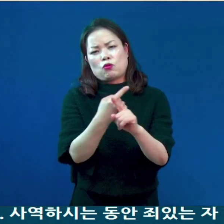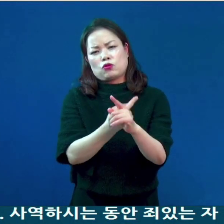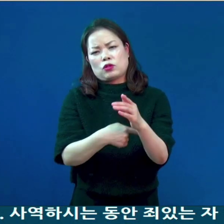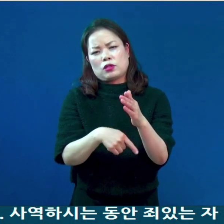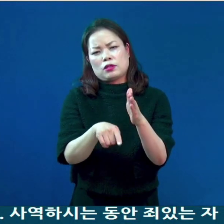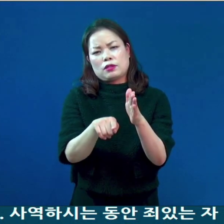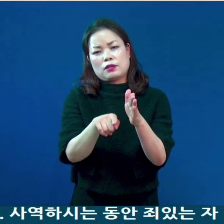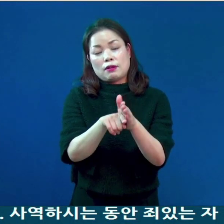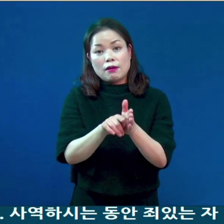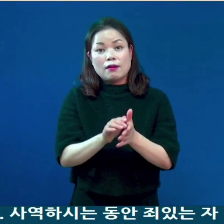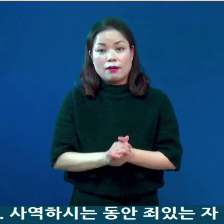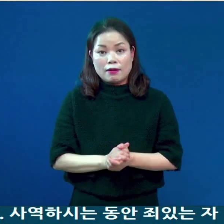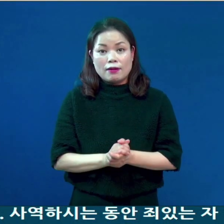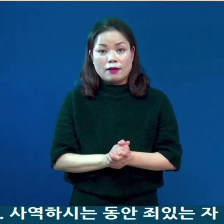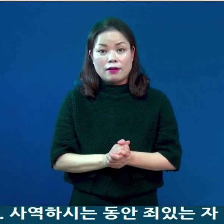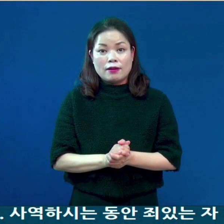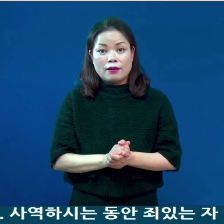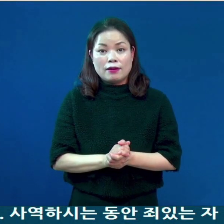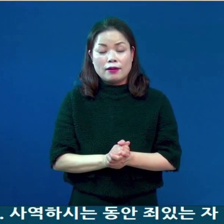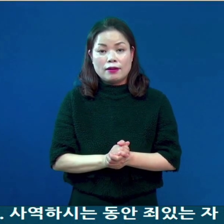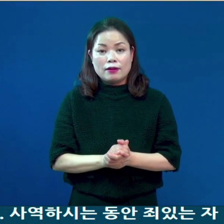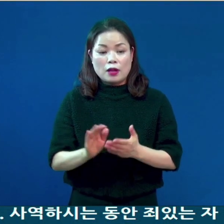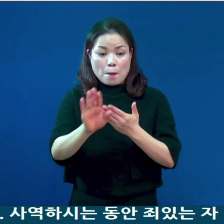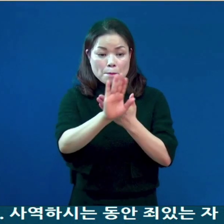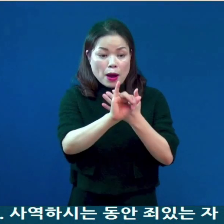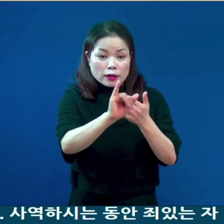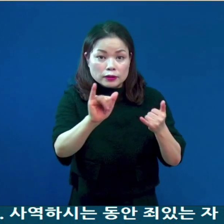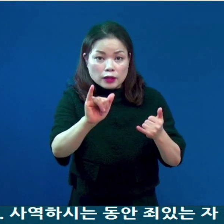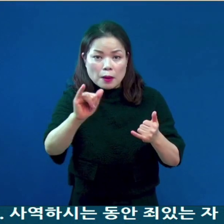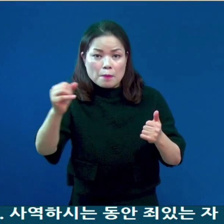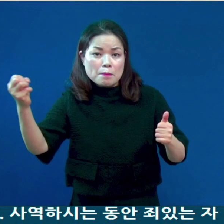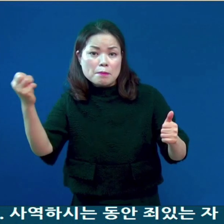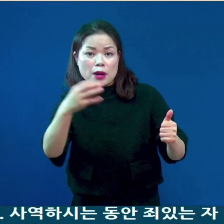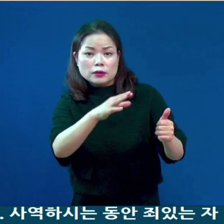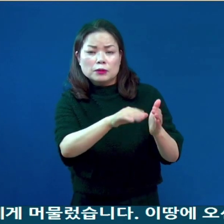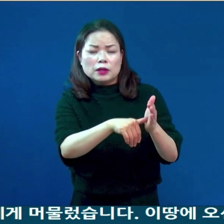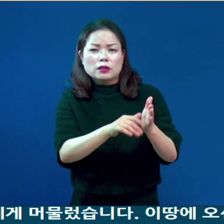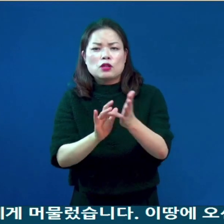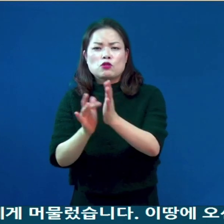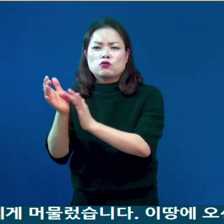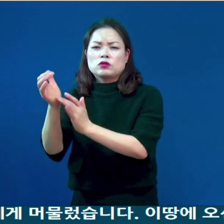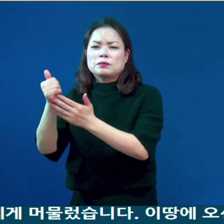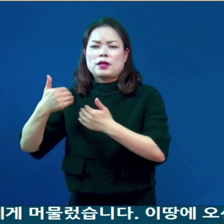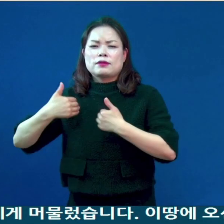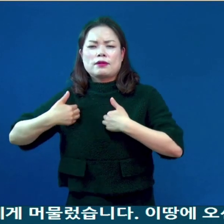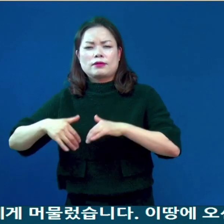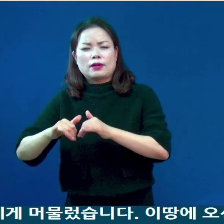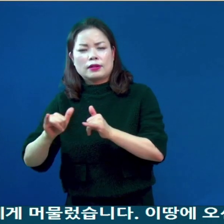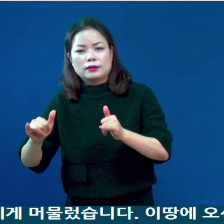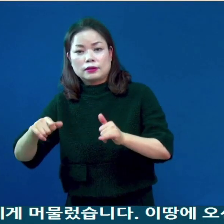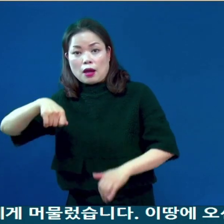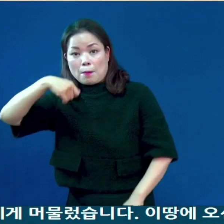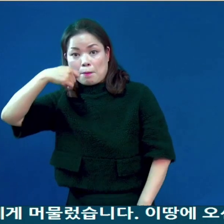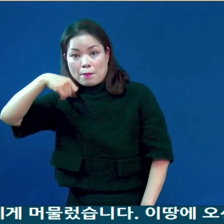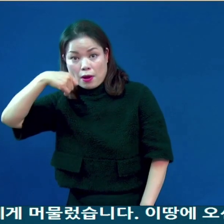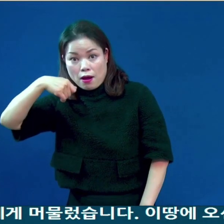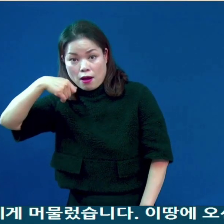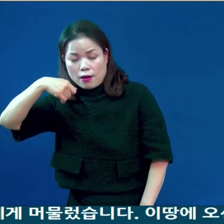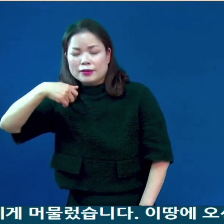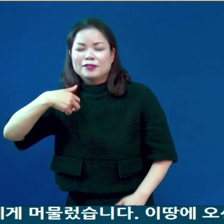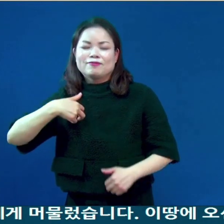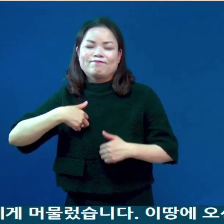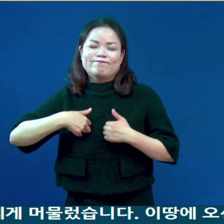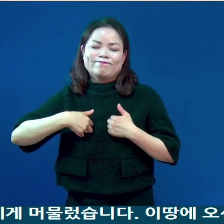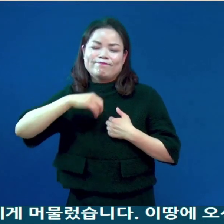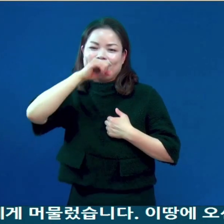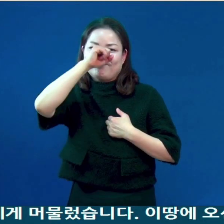있는다 말씀하셨습니다. 바리새인들에게 말씀하실 때 예수님은 연약한 자들과 식사하는 것을